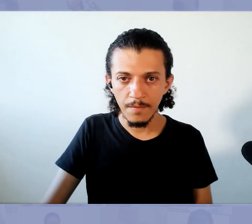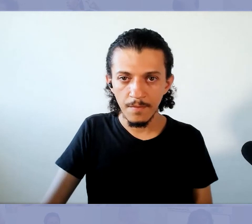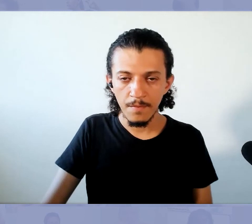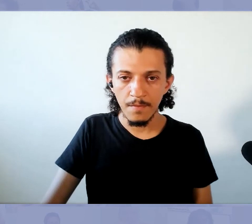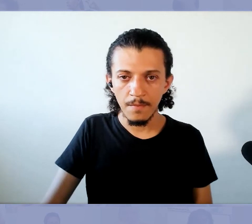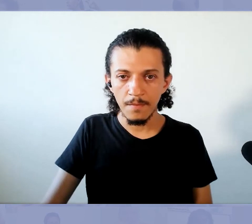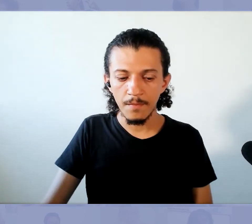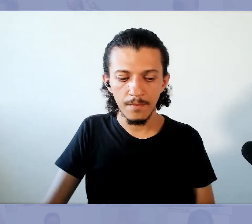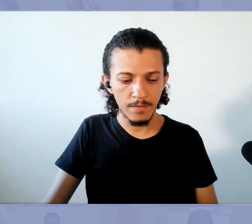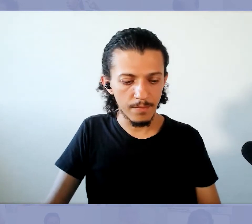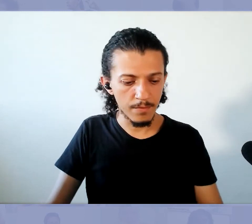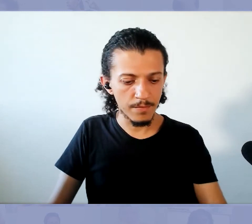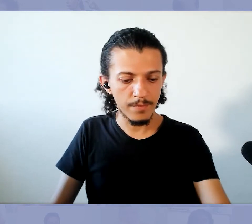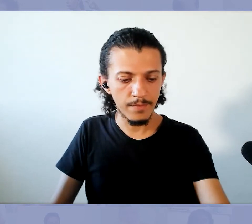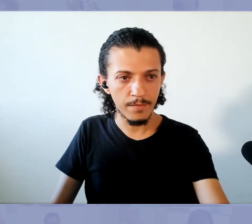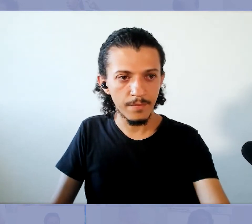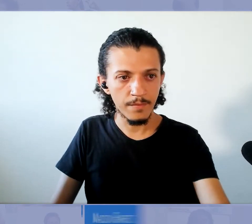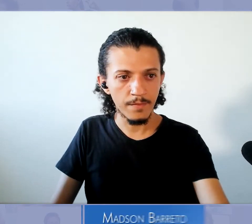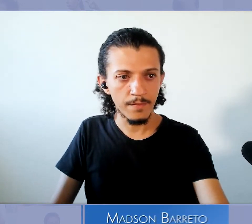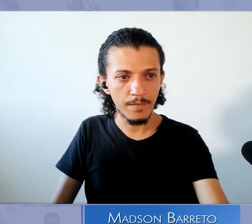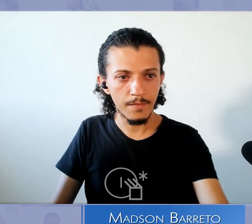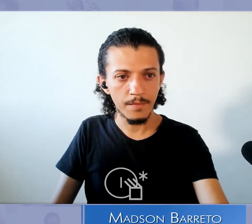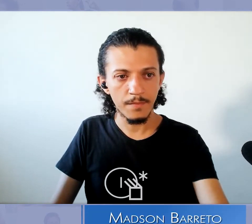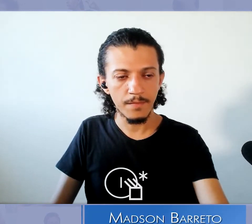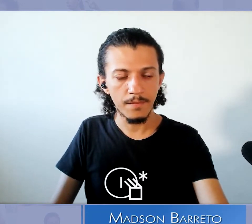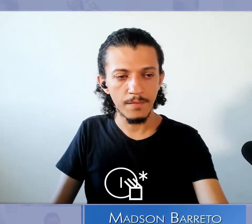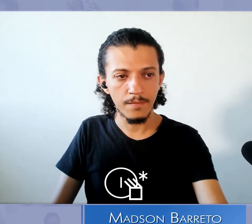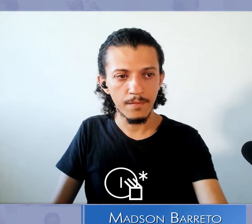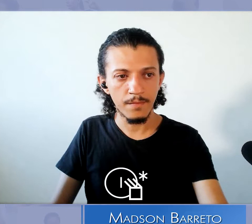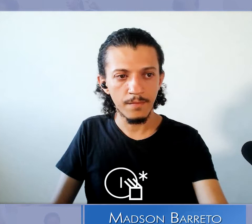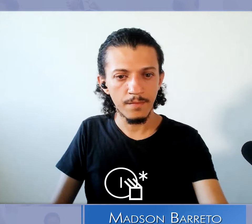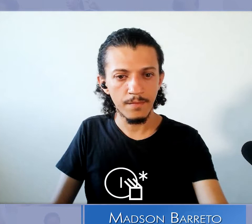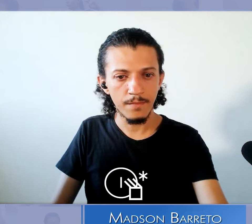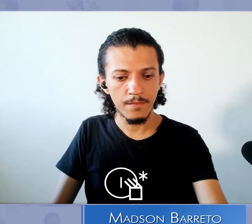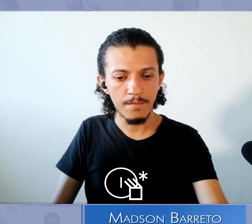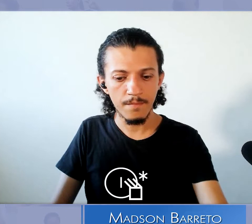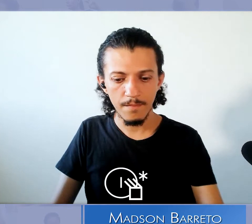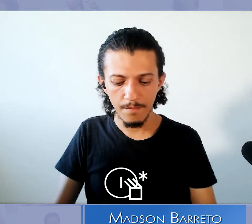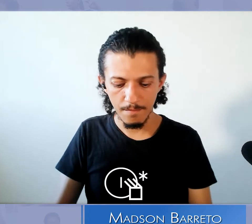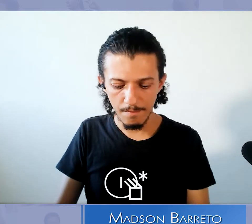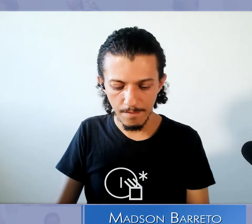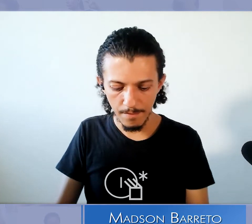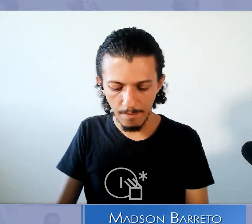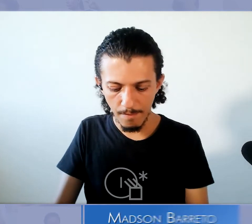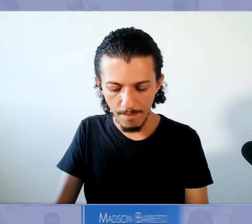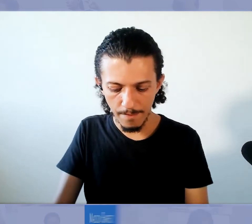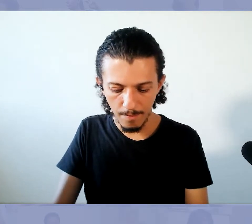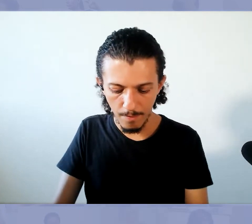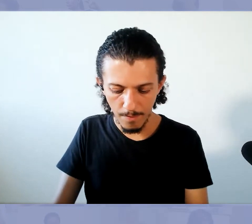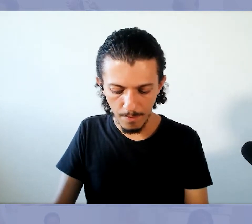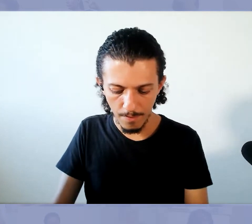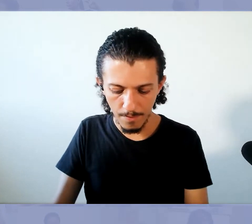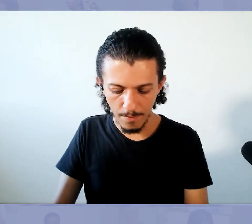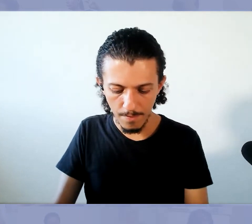Pergunta da Antônia. Eu não consigo decorar os sinais. Sempre aprendo e depois esqueço. Como faço para aprender